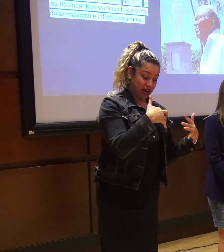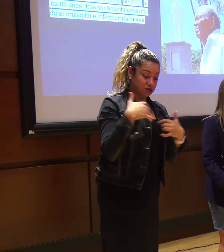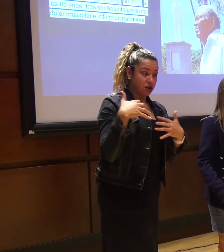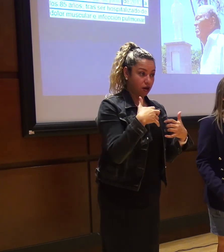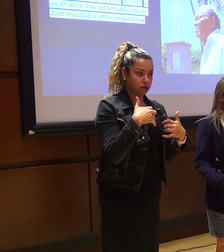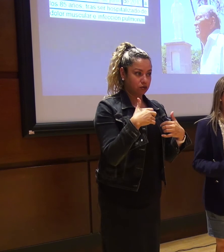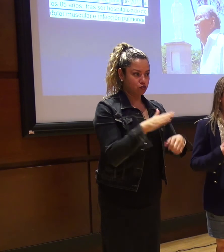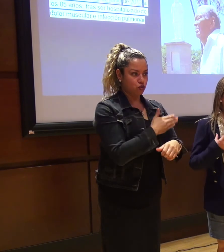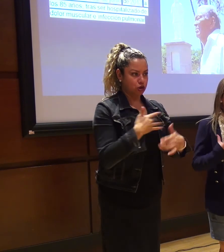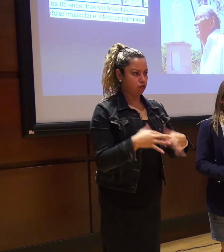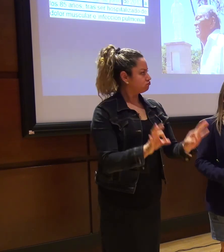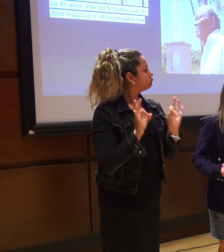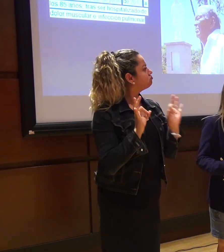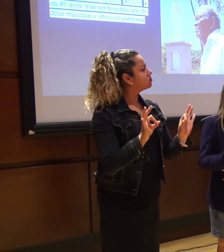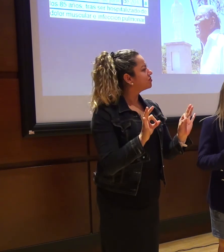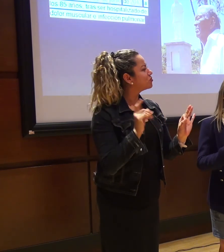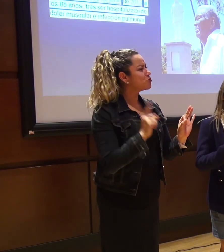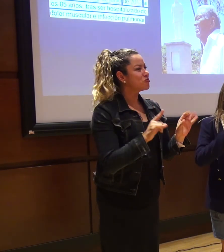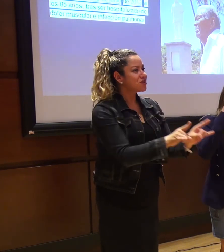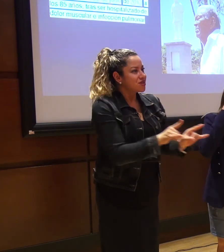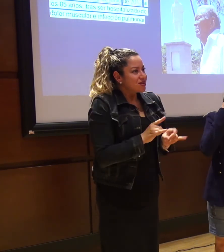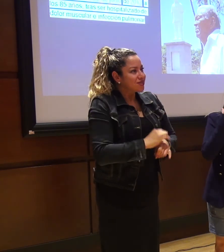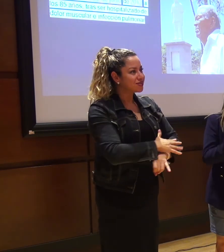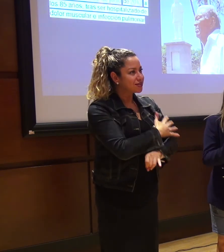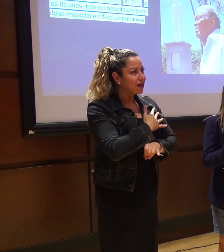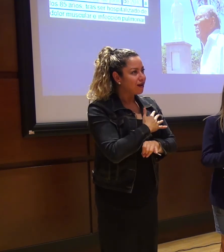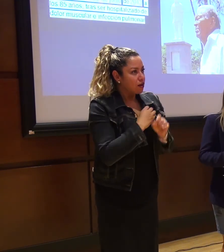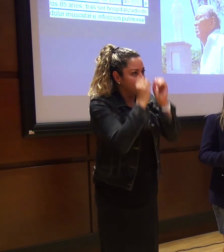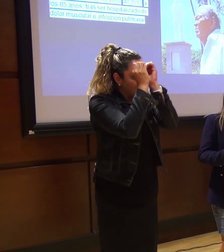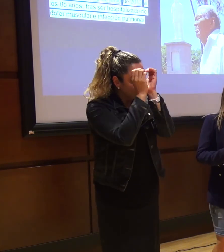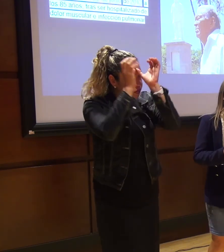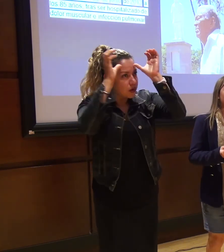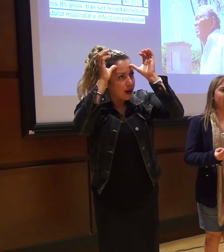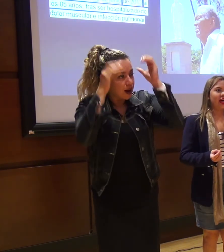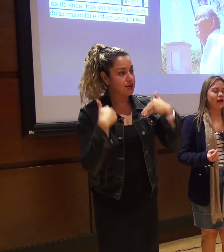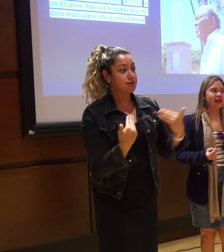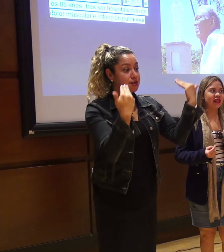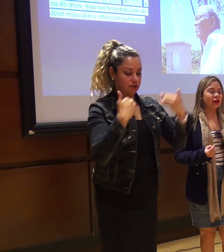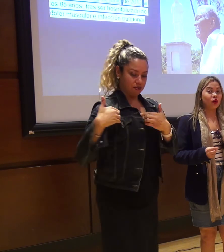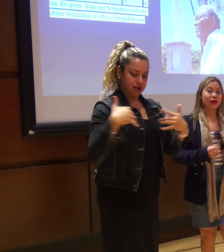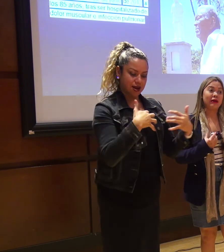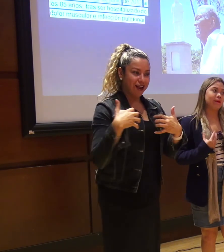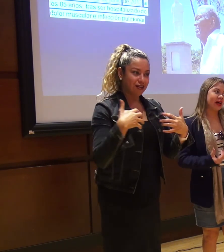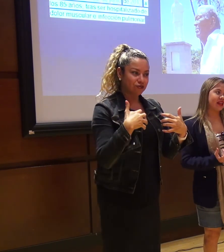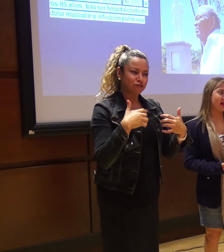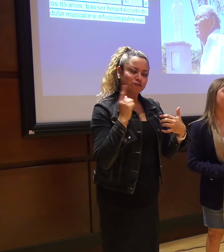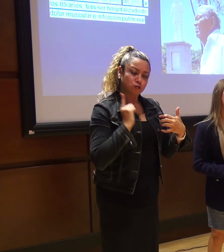música para sentir, para conocer, para imaginarse. ¿Por qué? Porque el vallenato, el verdadero